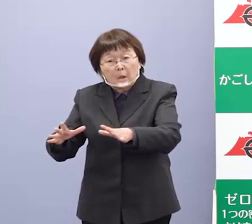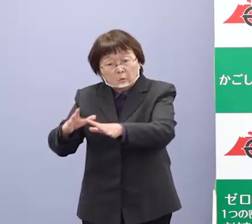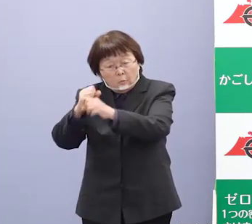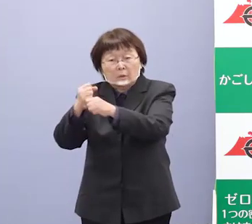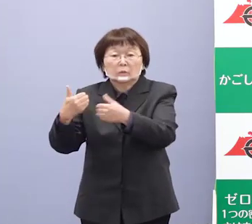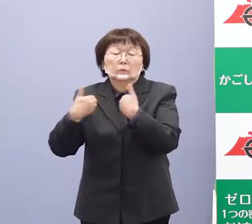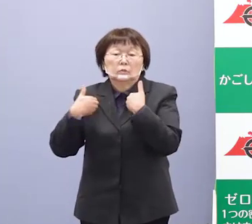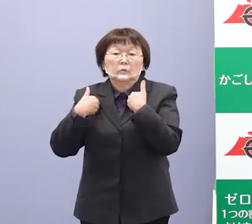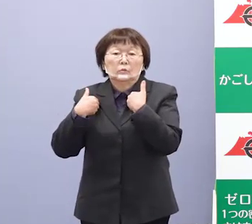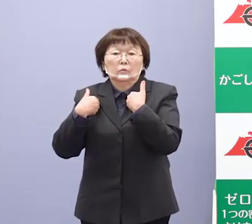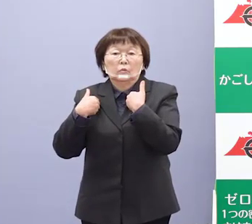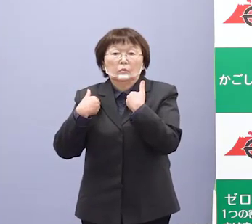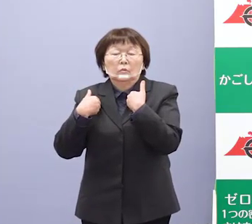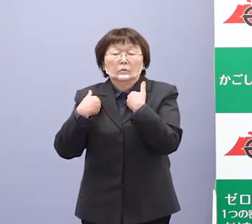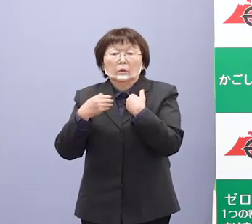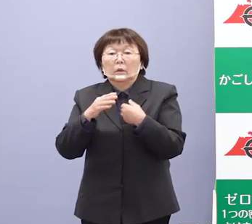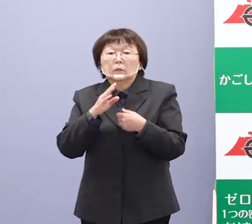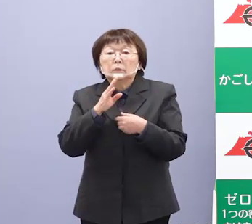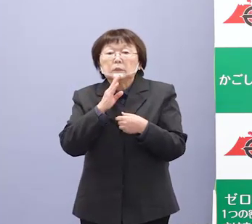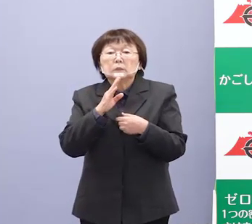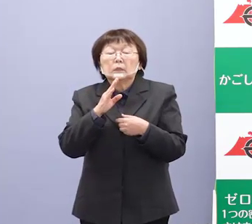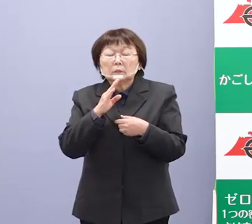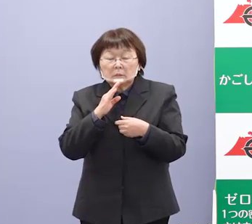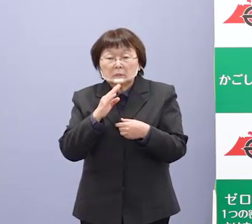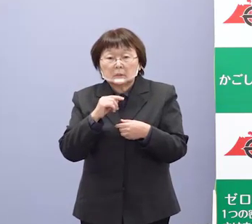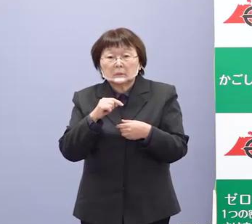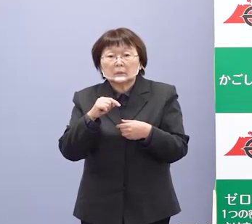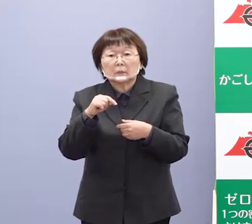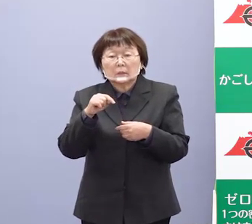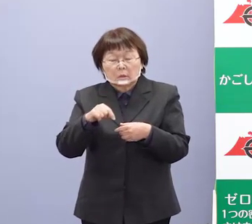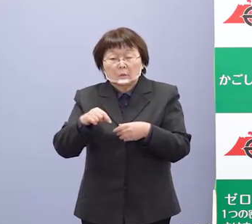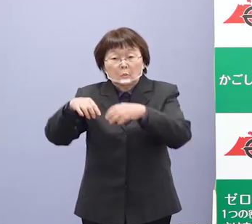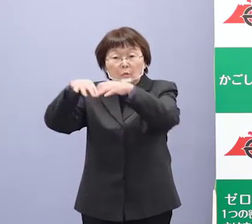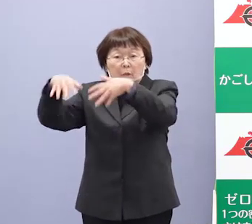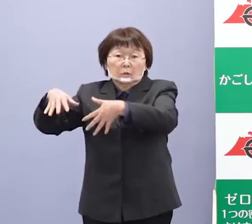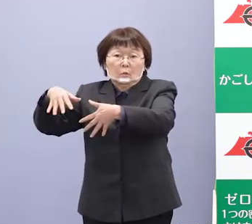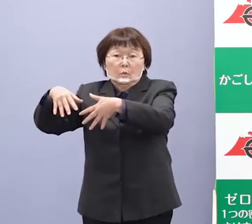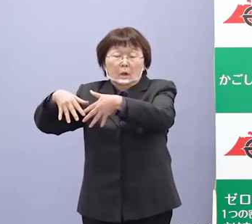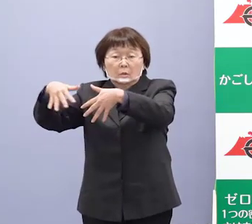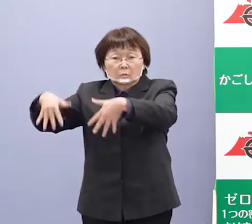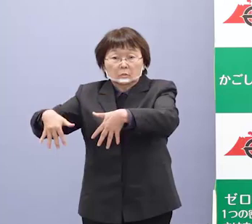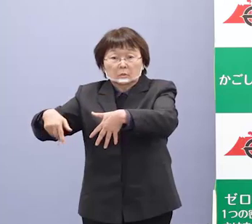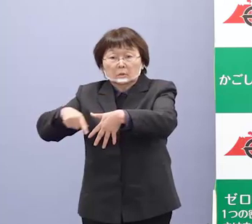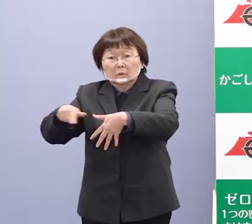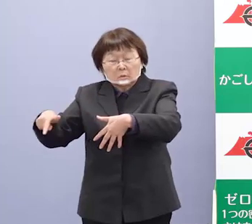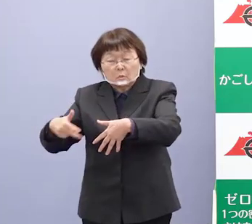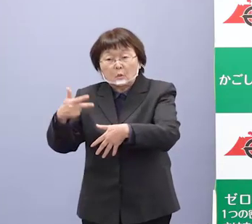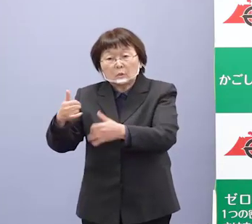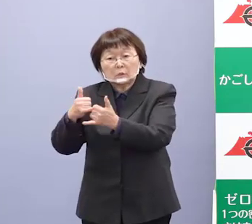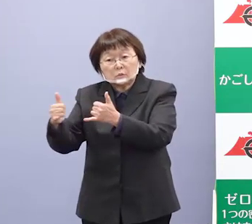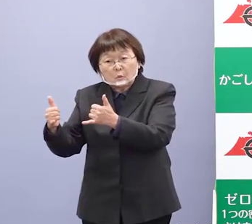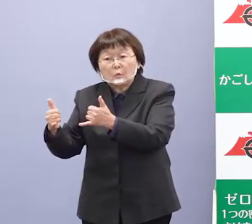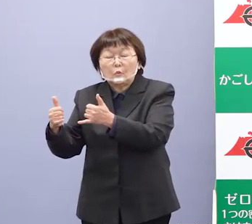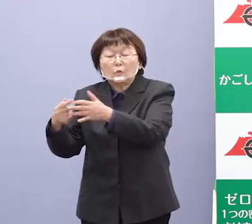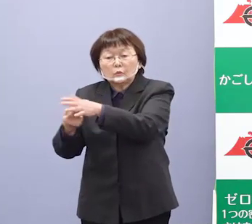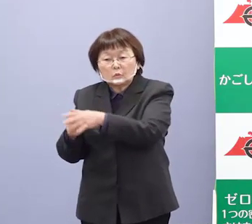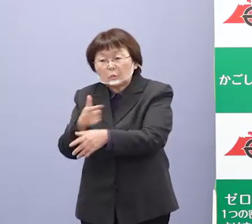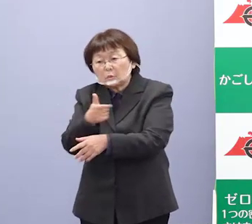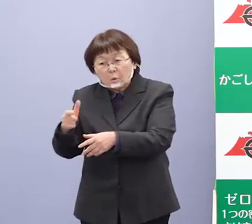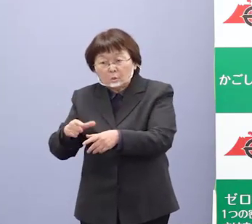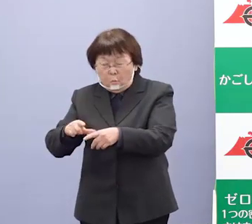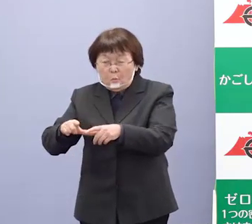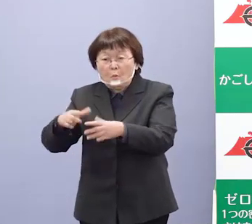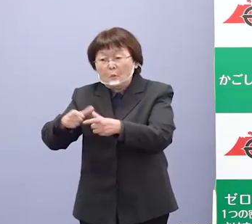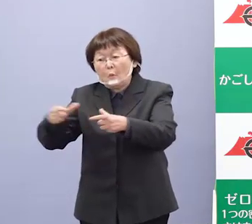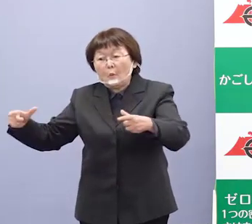ますので、まずは実際にこの、このネットワークにもさまざまな市町村の規模もございますので、そこでの